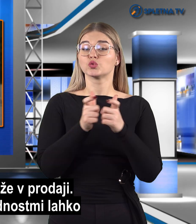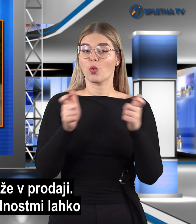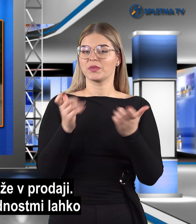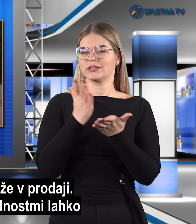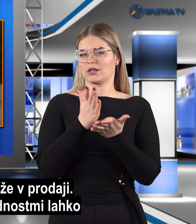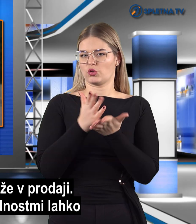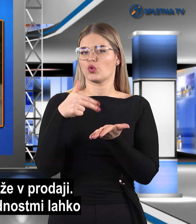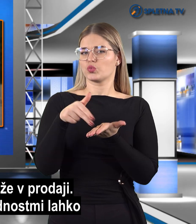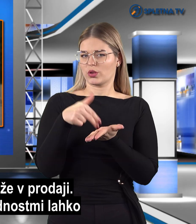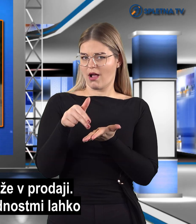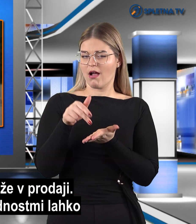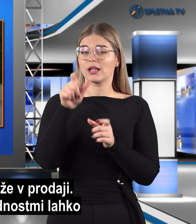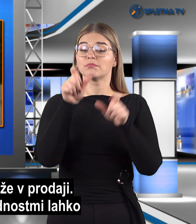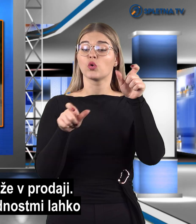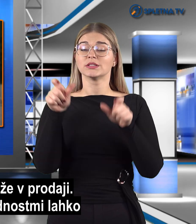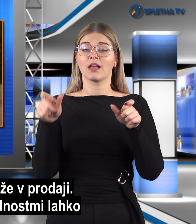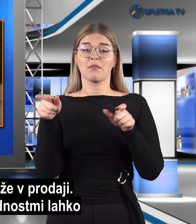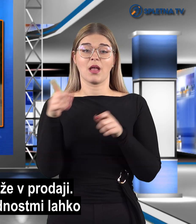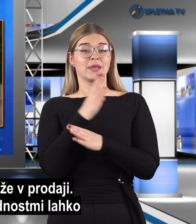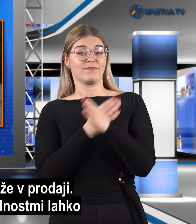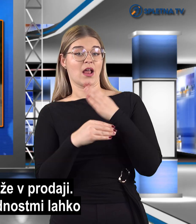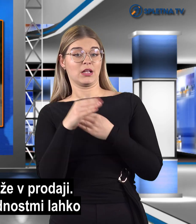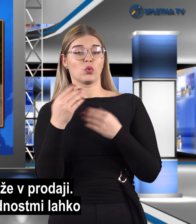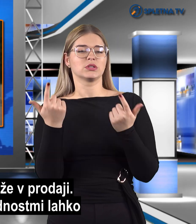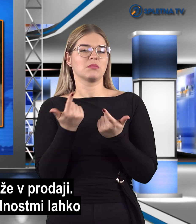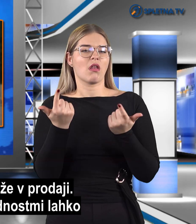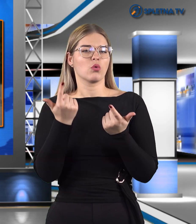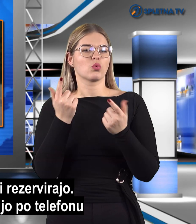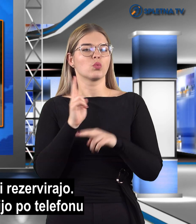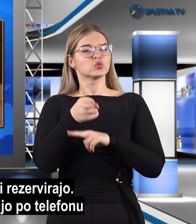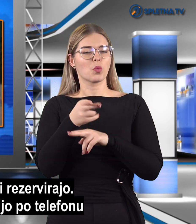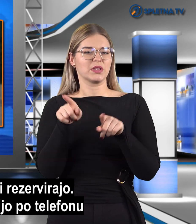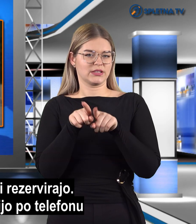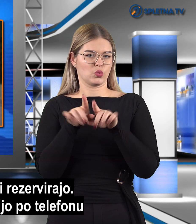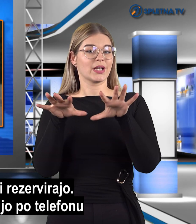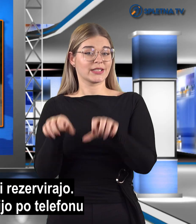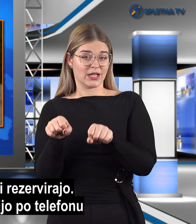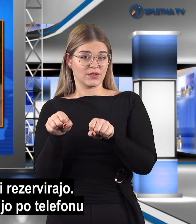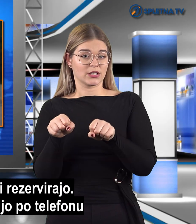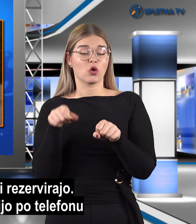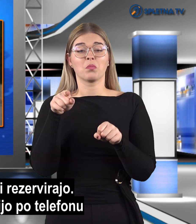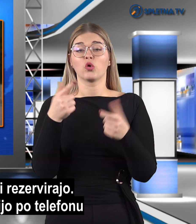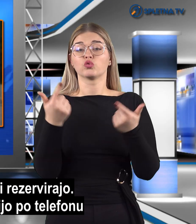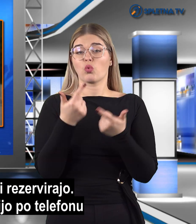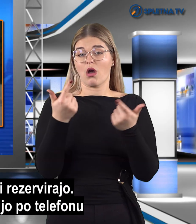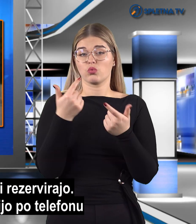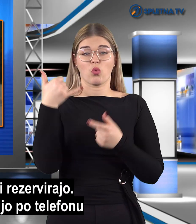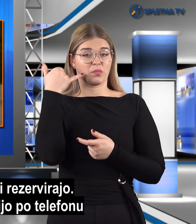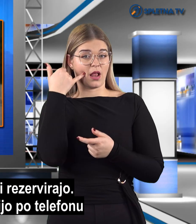Vstopnice so že v prodaji. Osebe z invalidnostmi lahko vstopnice tudi rezervirajo. To lahko naredijo po